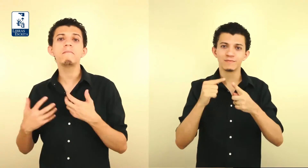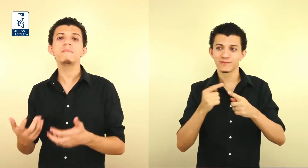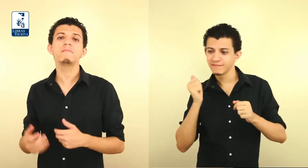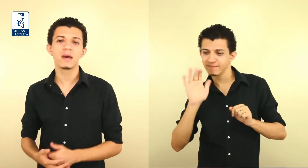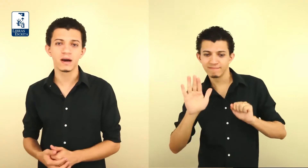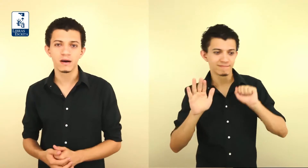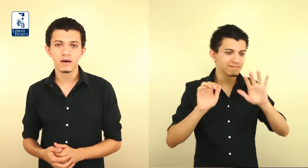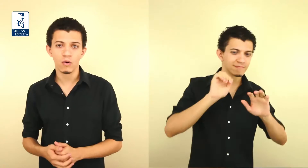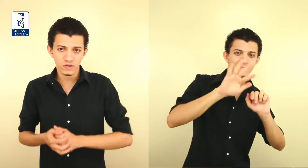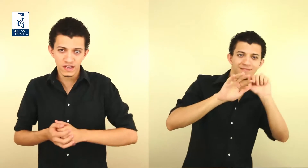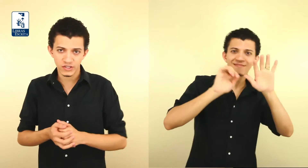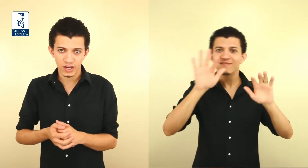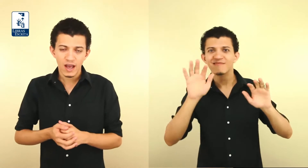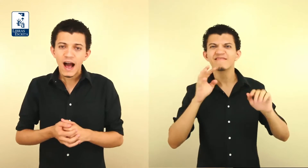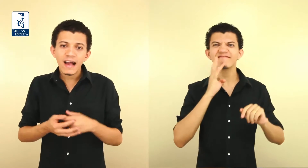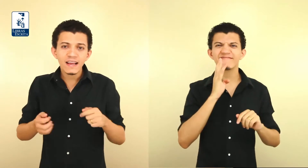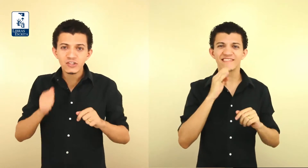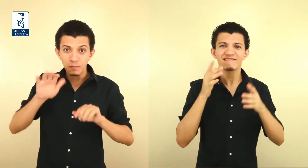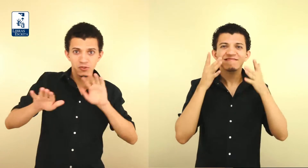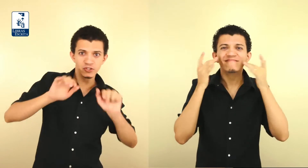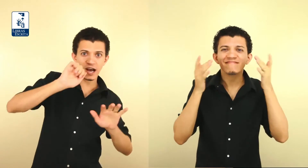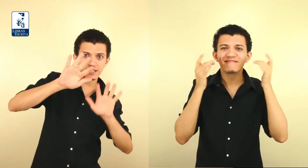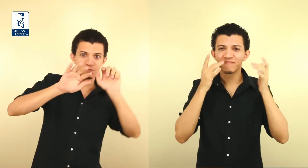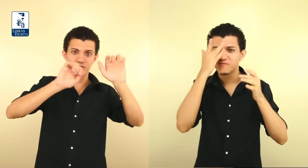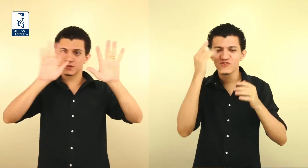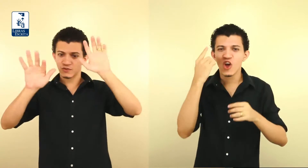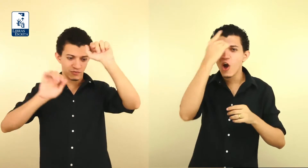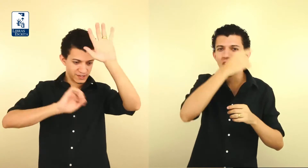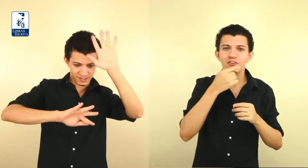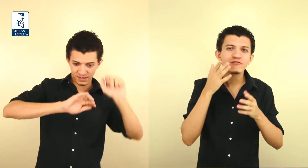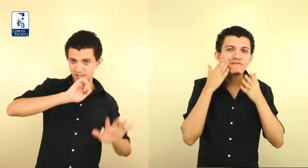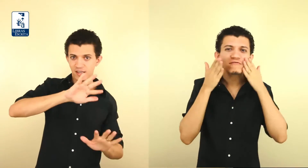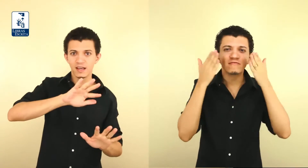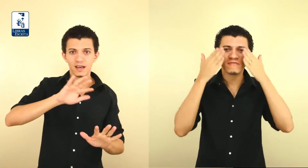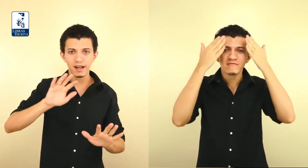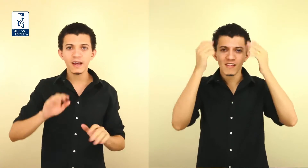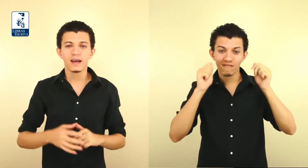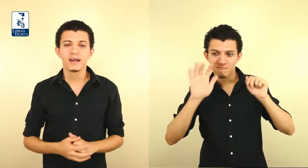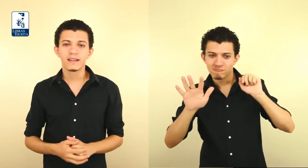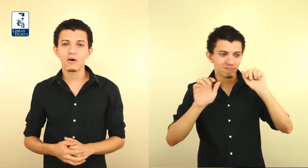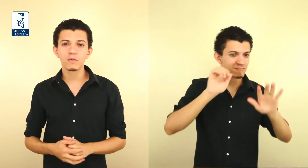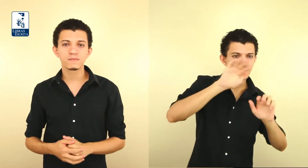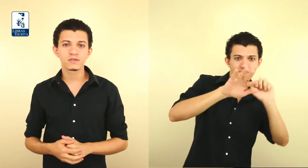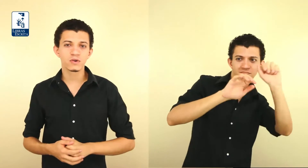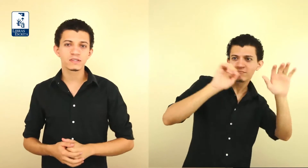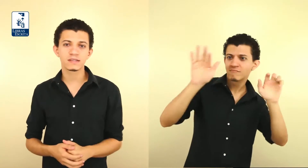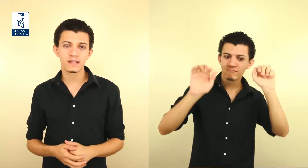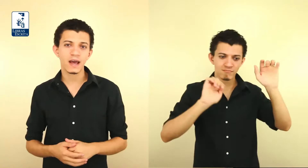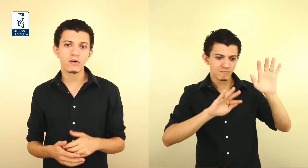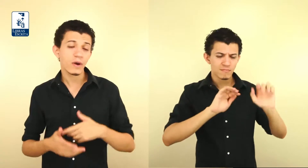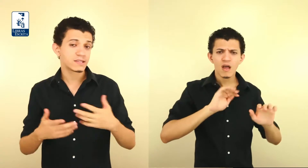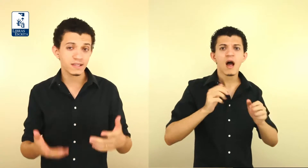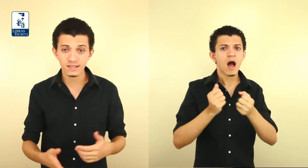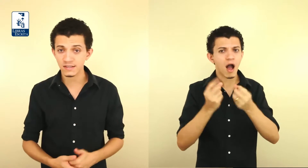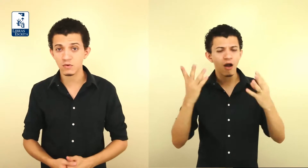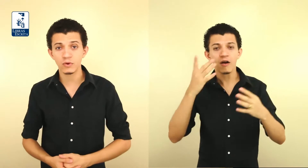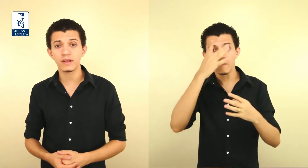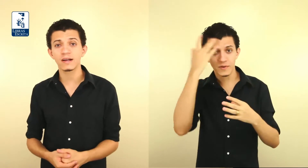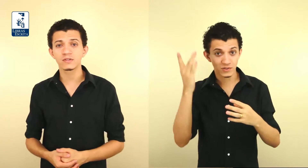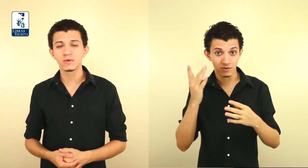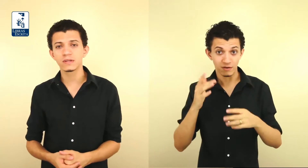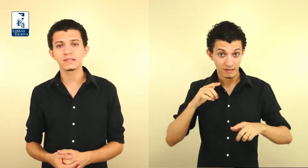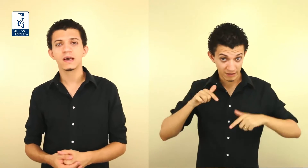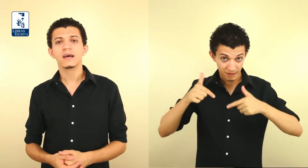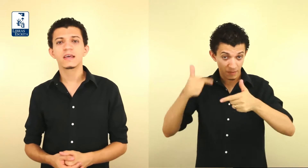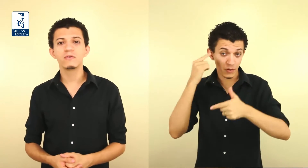de mímica. Ou seja, aqueles tipos de teatro que as pessoas ficam fazendo assim, né? Tem algumas pessoas até conhecidas nas